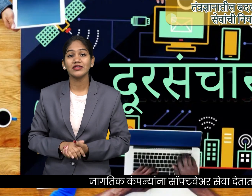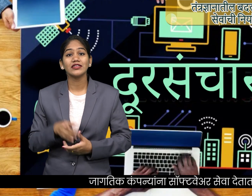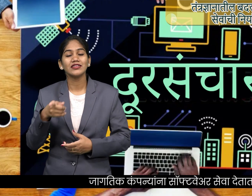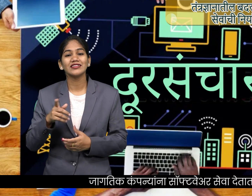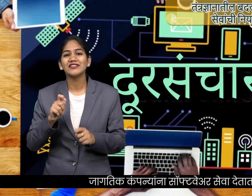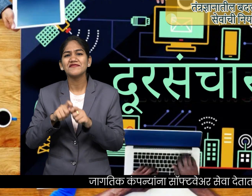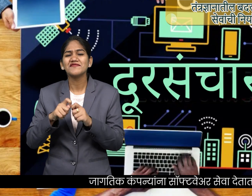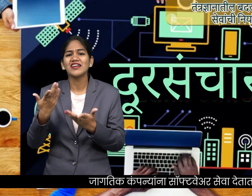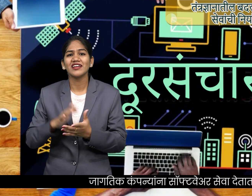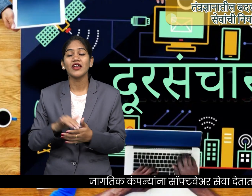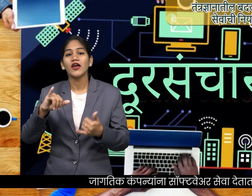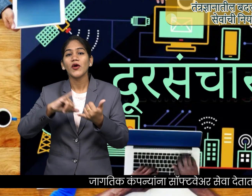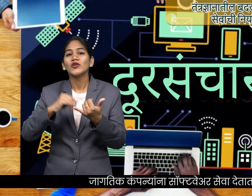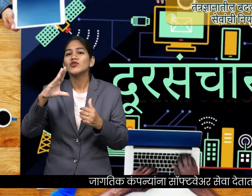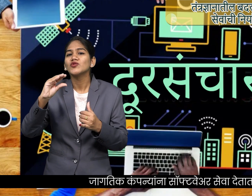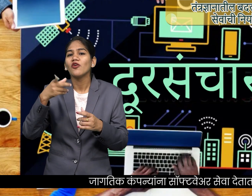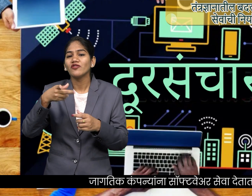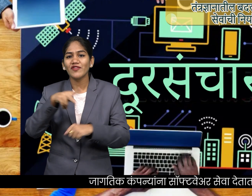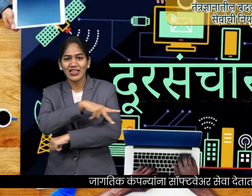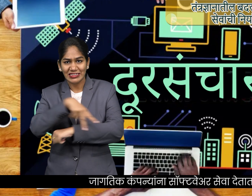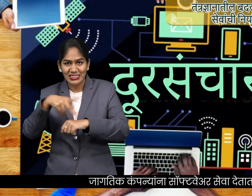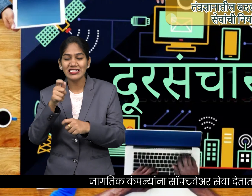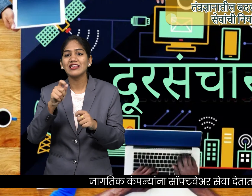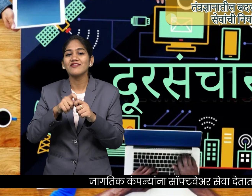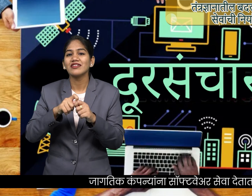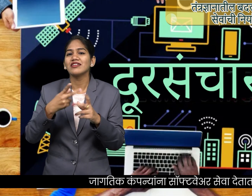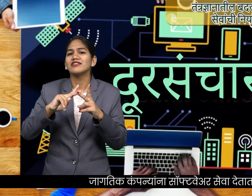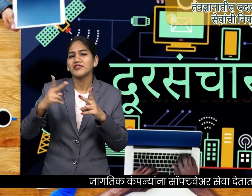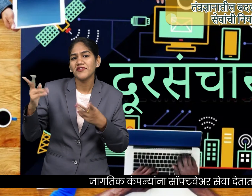जागतिक कंपन्यांना सॉफ्टवेअर सेवा देतात.